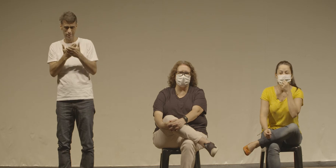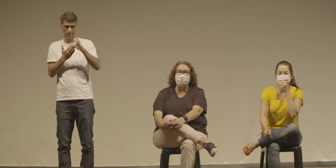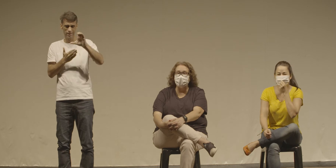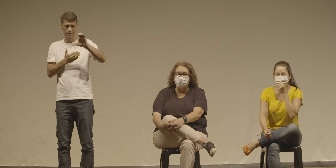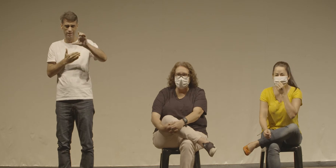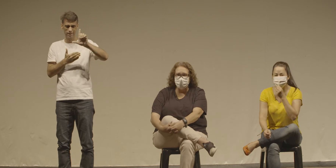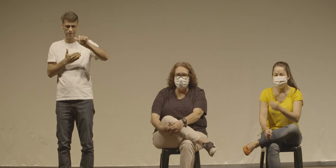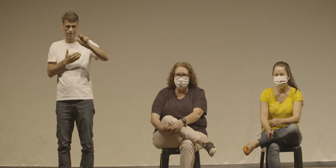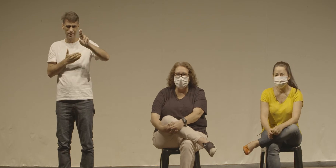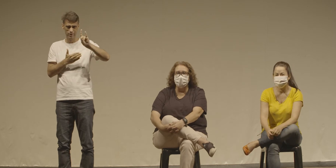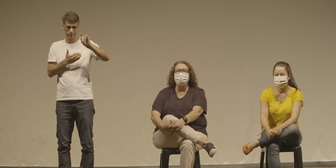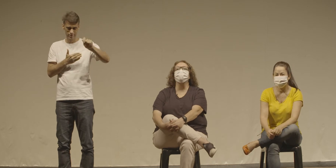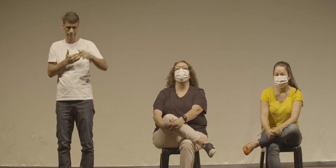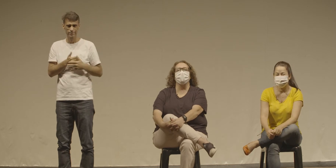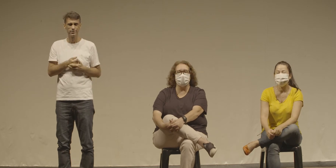ali. Hã?